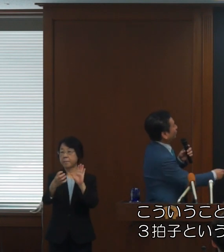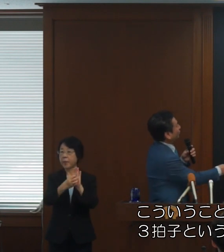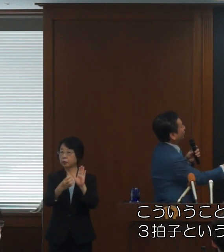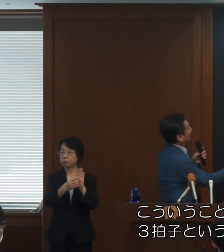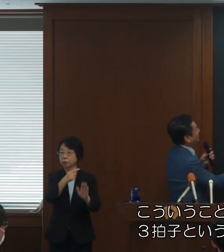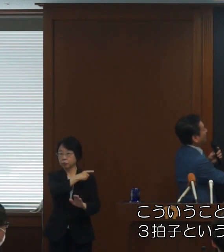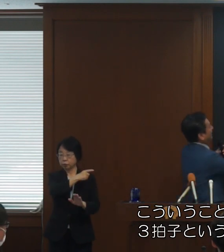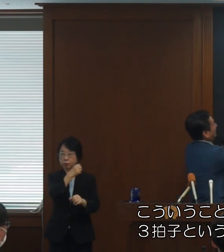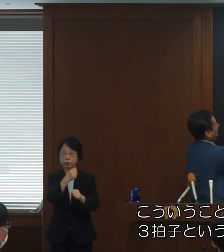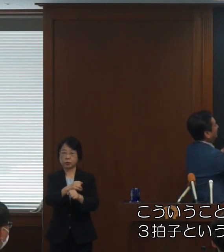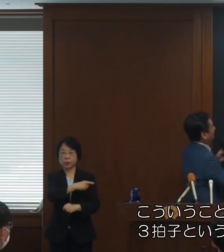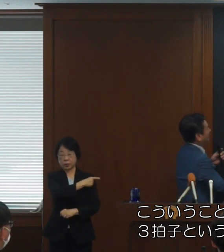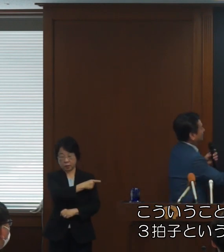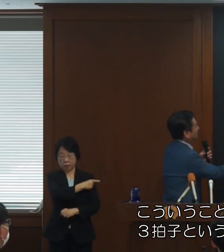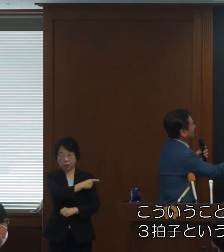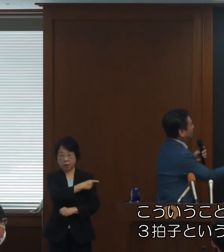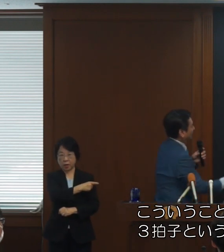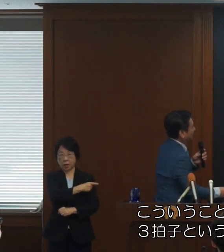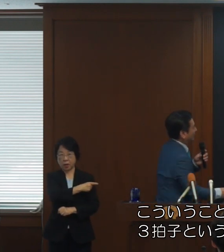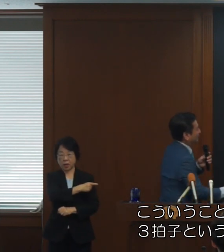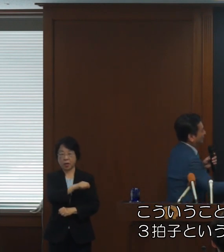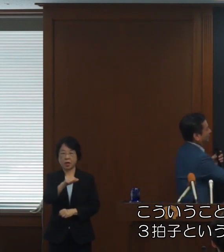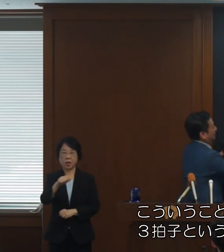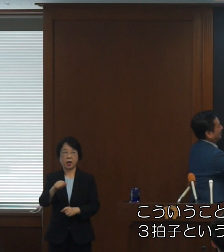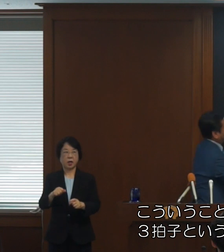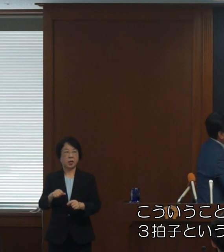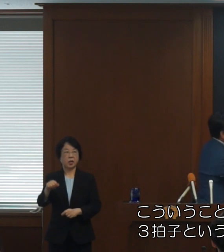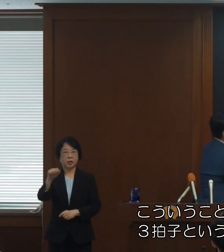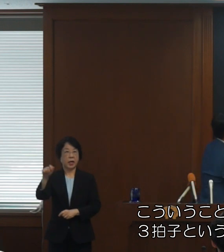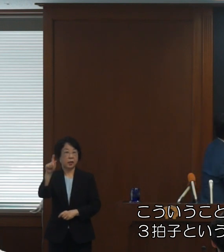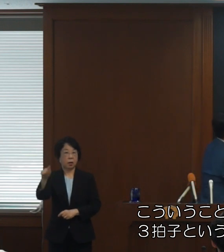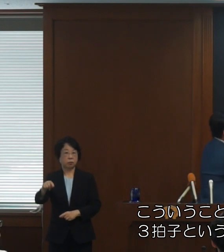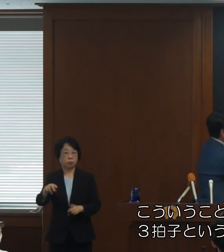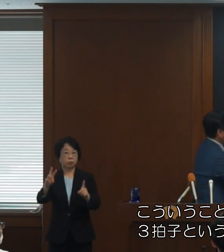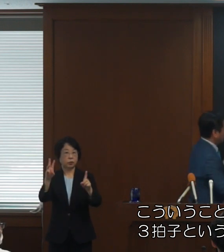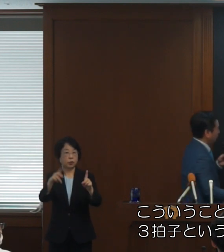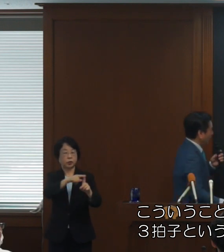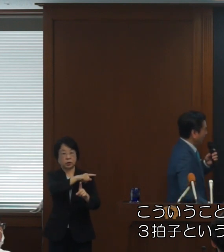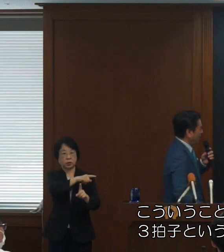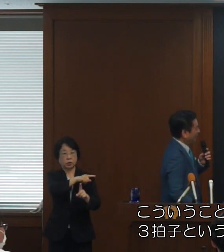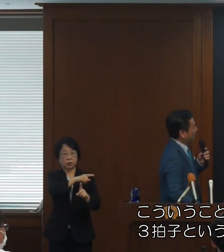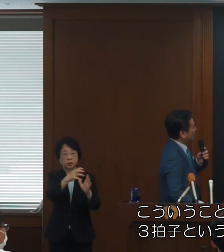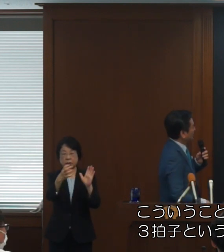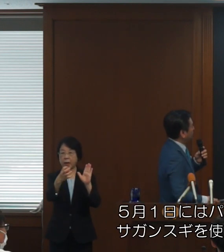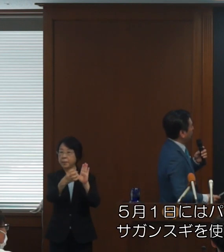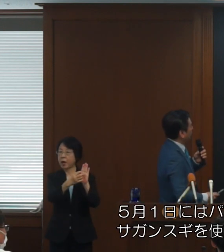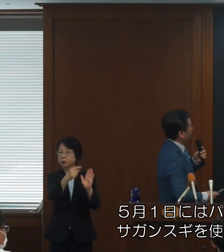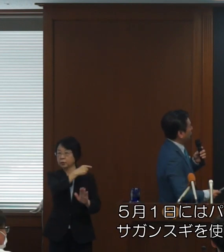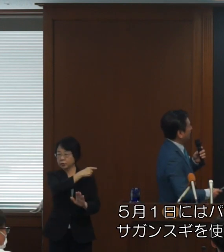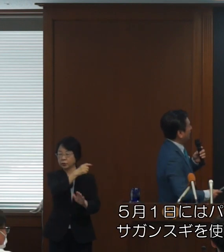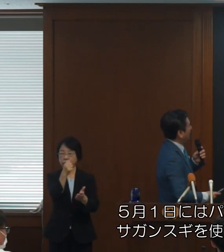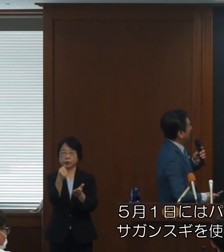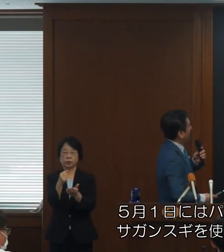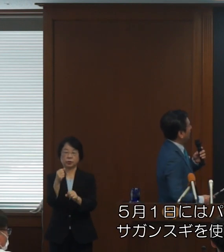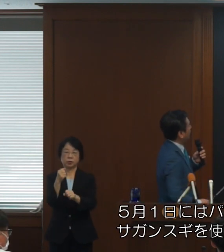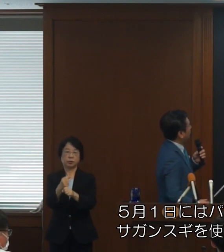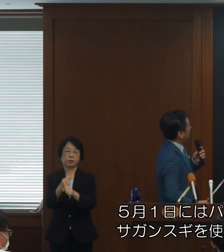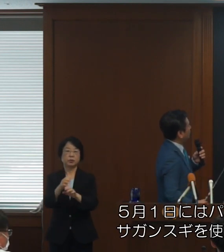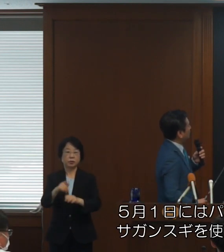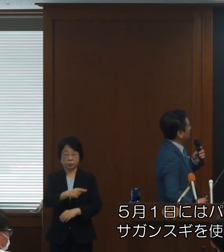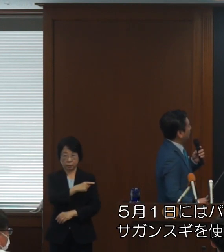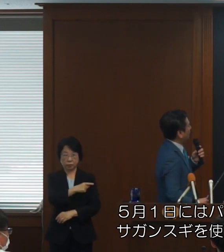こういうことで左岸三拍子ということでありますこういったことで